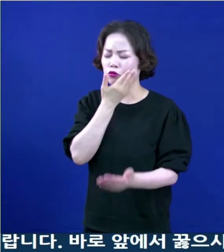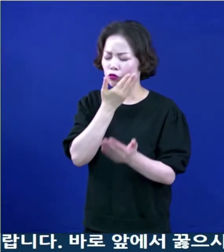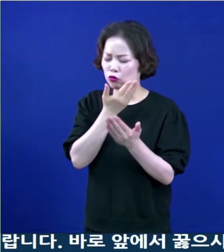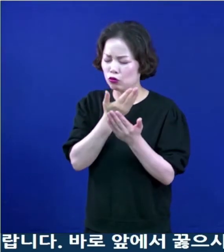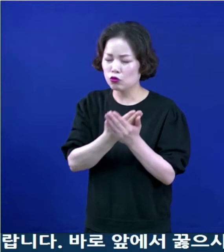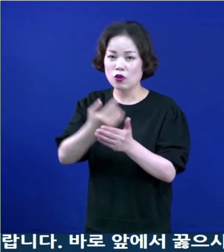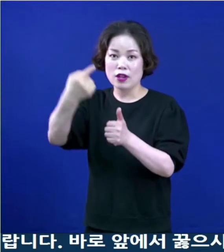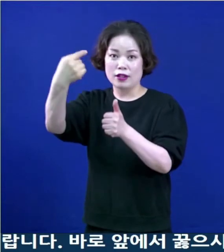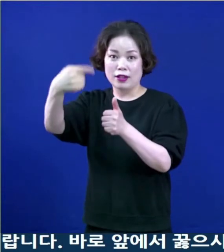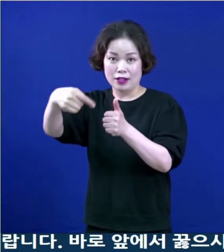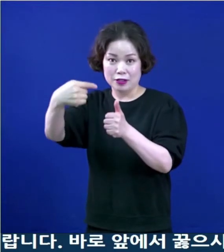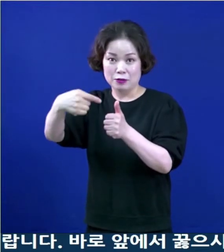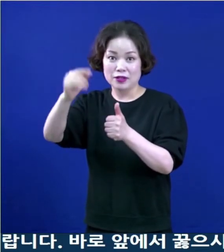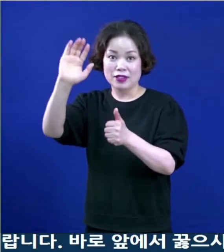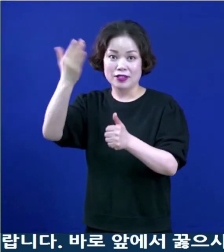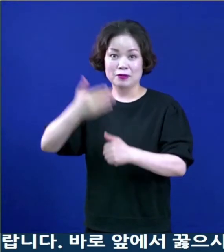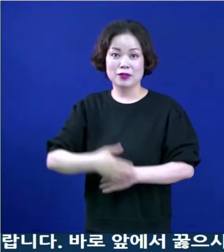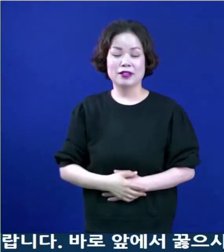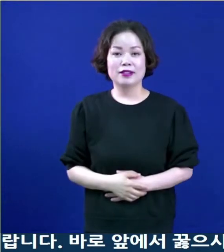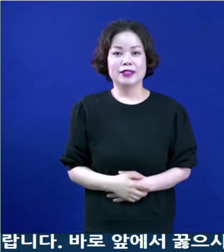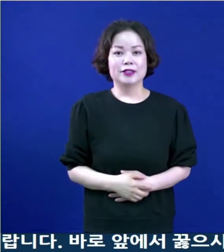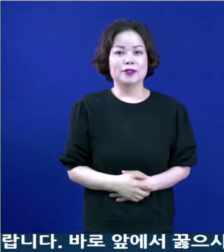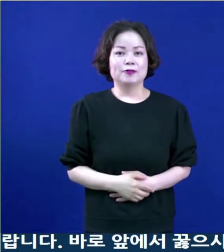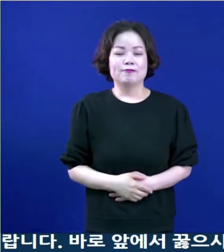가르침이 되는 것이죠.